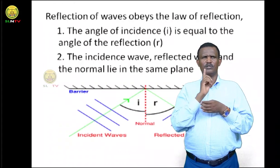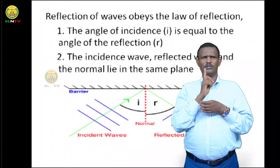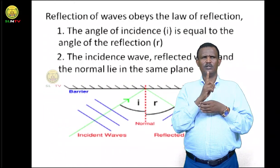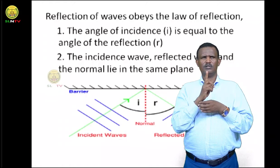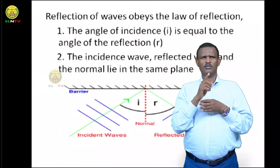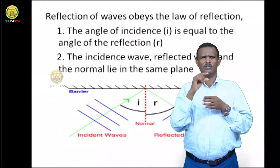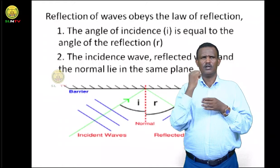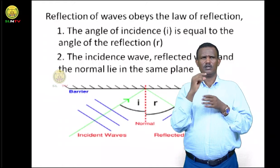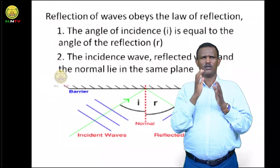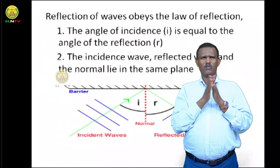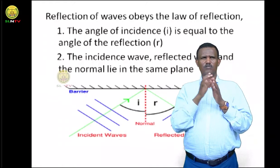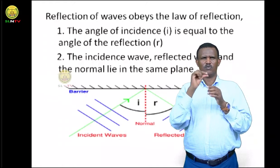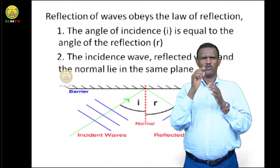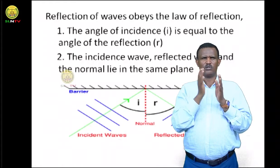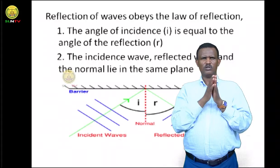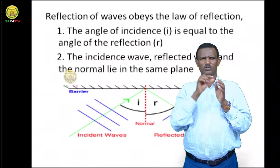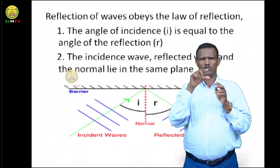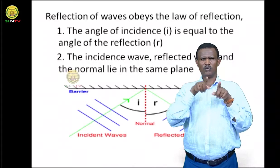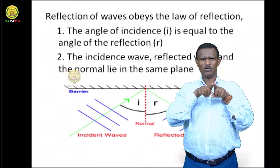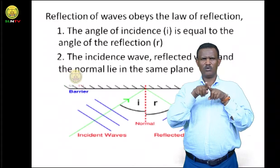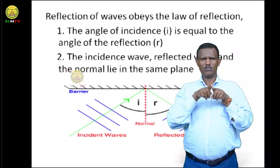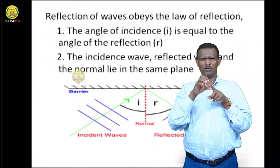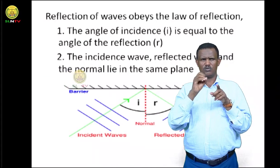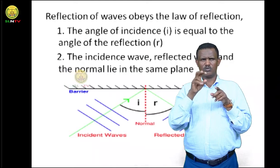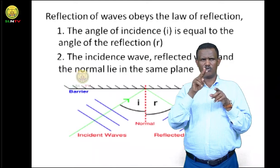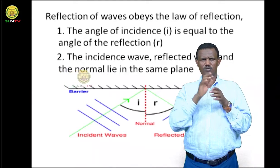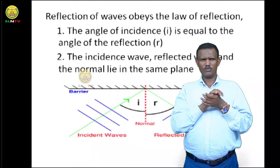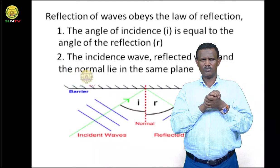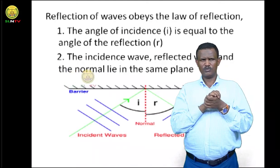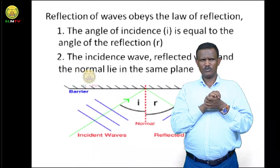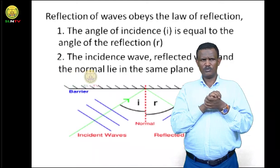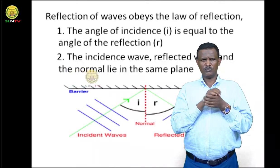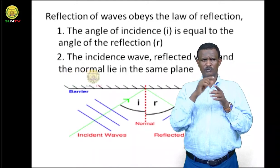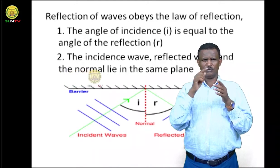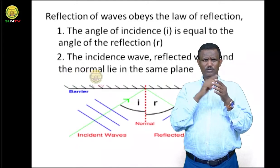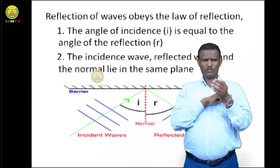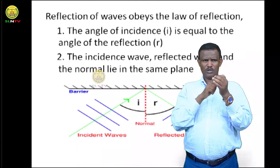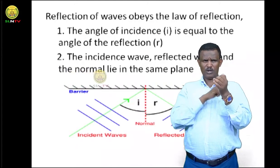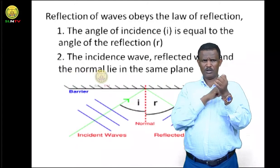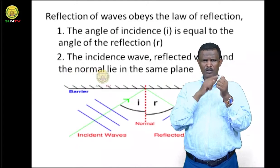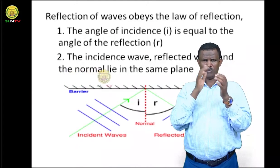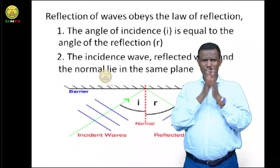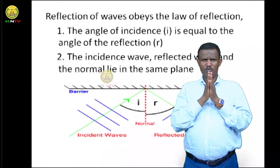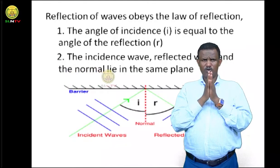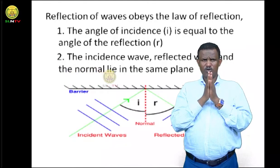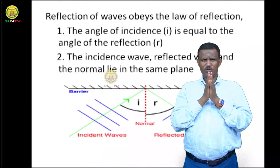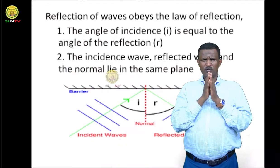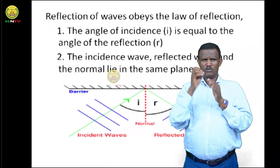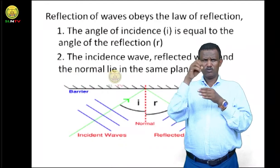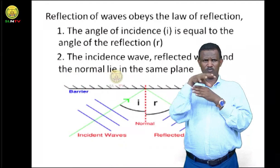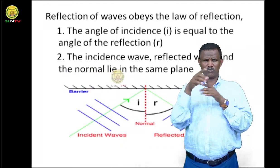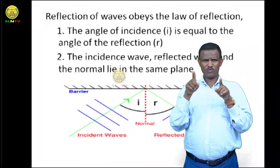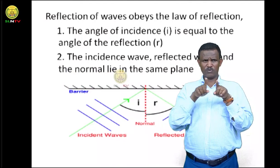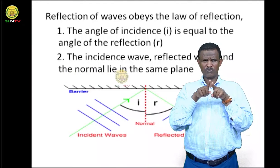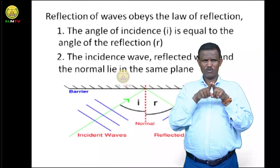of reflection haddaan dib u xasuusano wuxuu odhanayay angle of incidence-ka ama angle-ku ay weefku